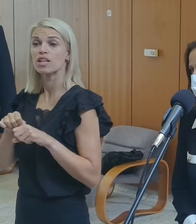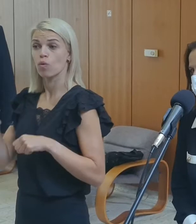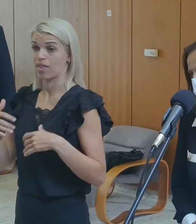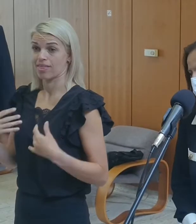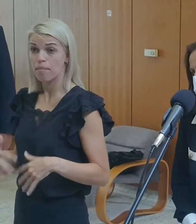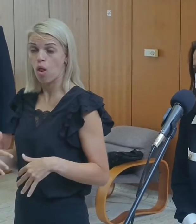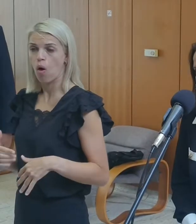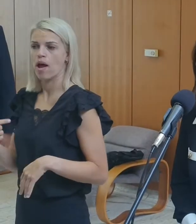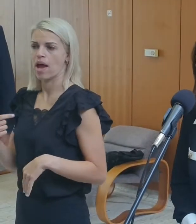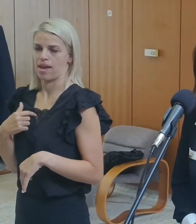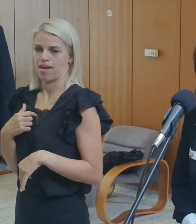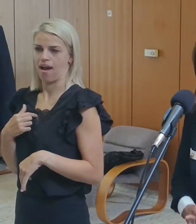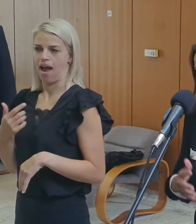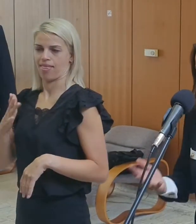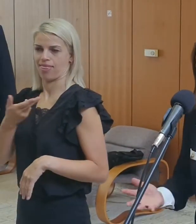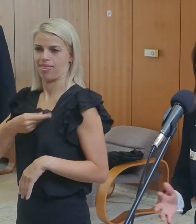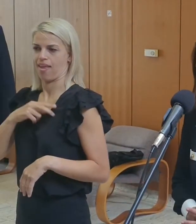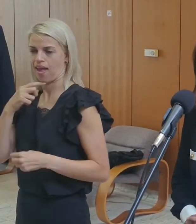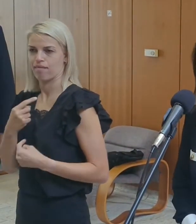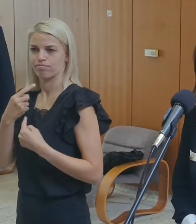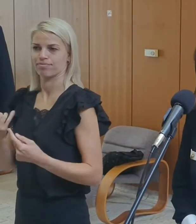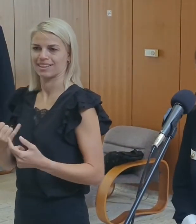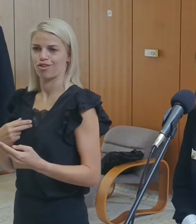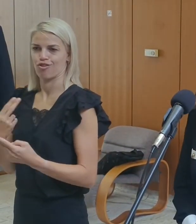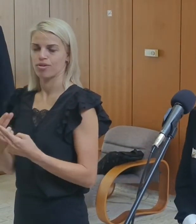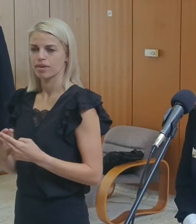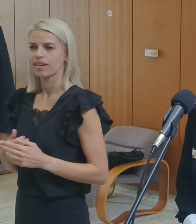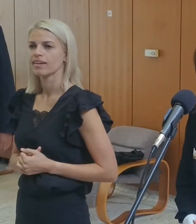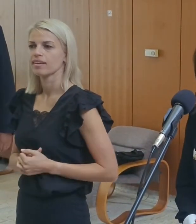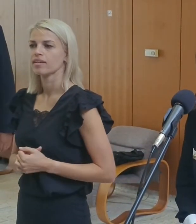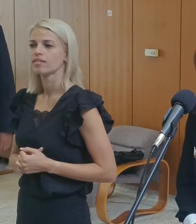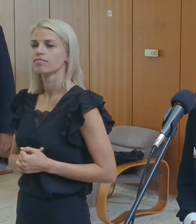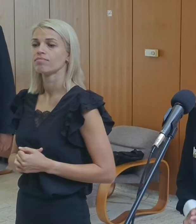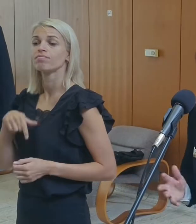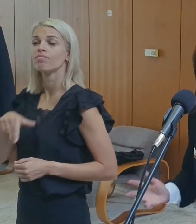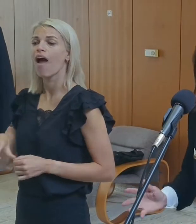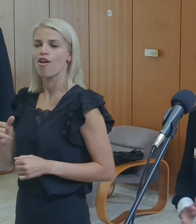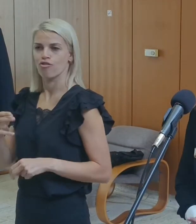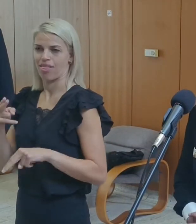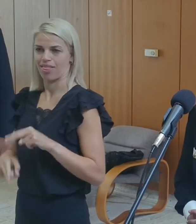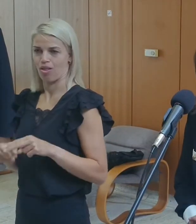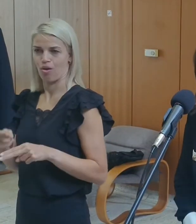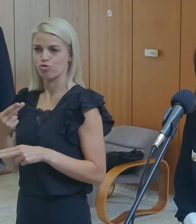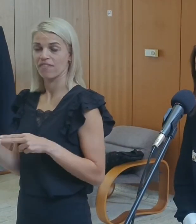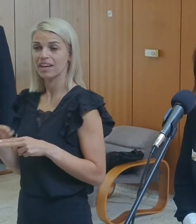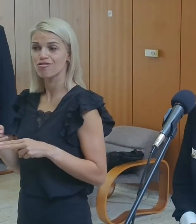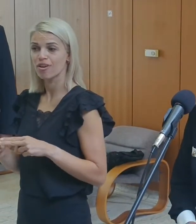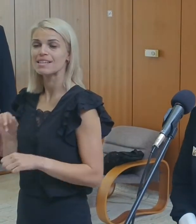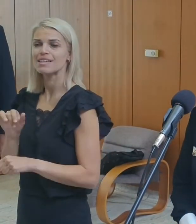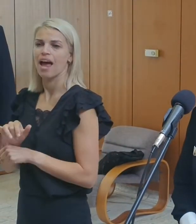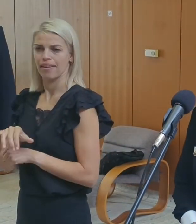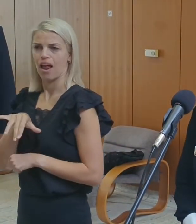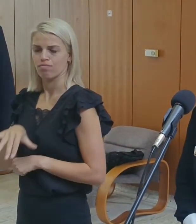koaličných lídrov, tak ja určite nie som tá, ktorá by vám na to teraz dala odpoveď. Táto vec nie je doriešená, je to pravda, zatiaľ som